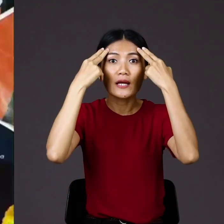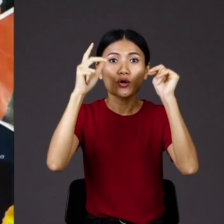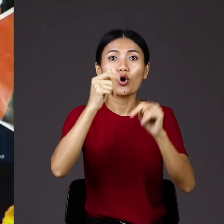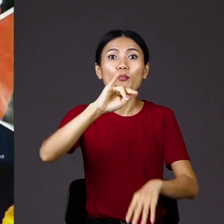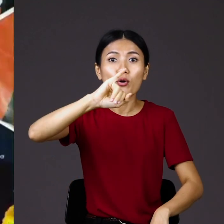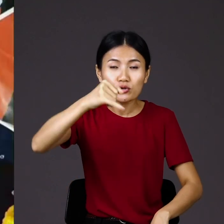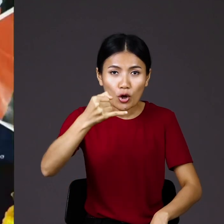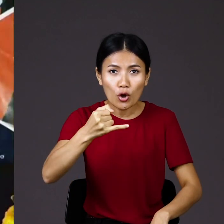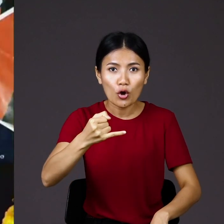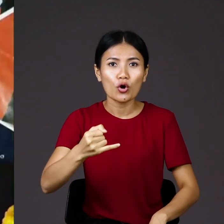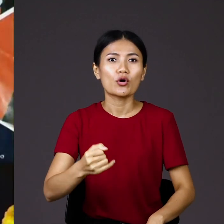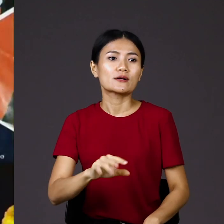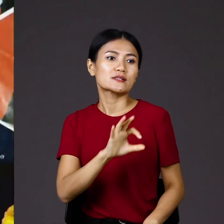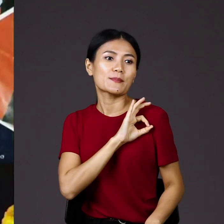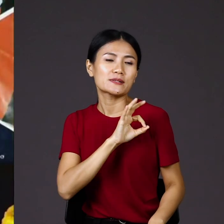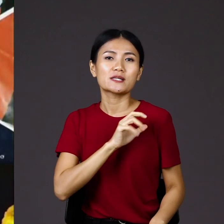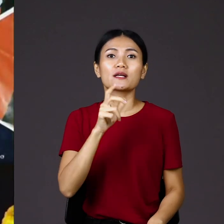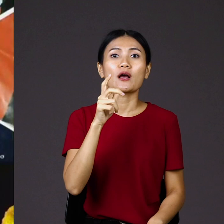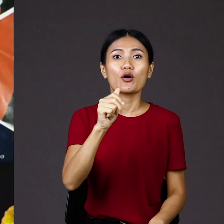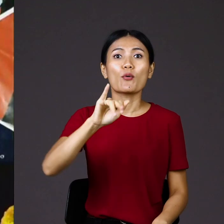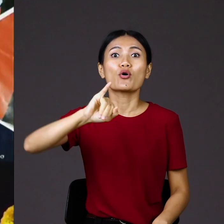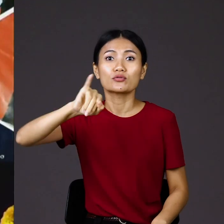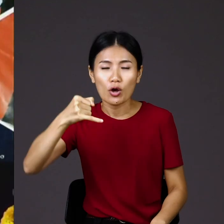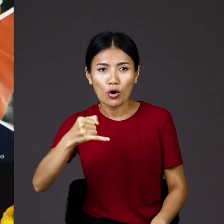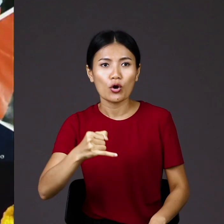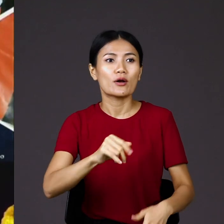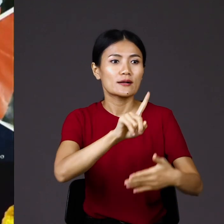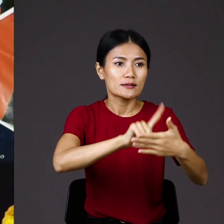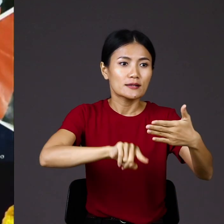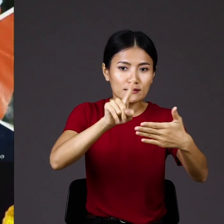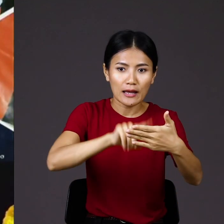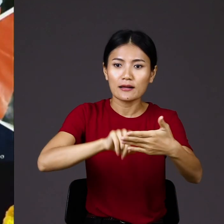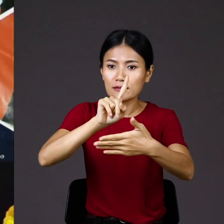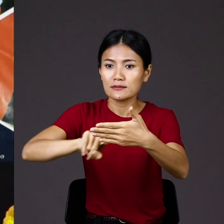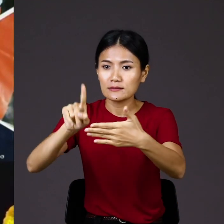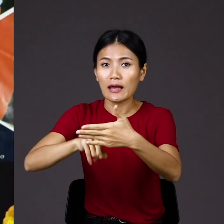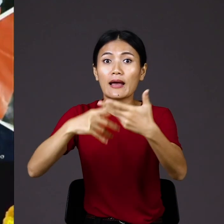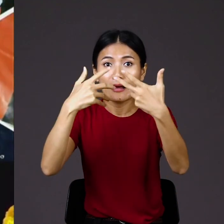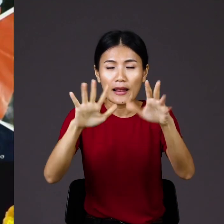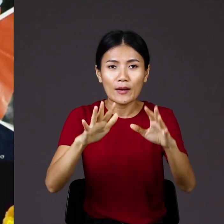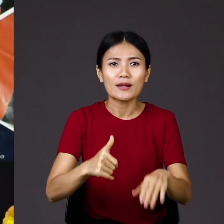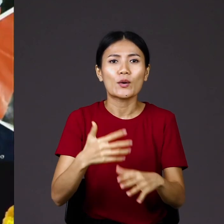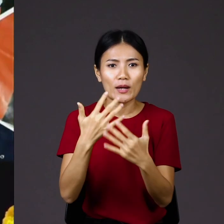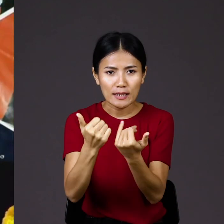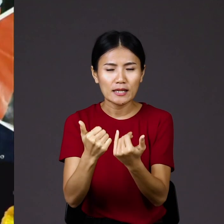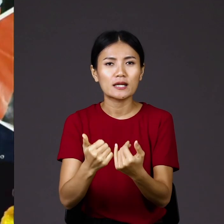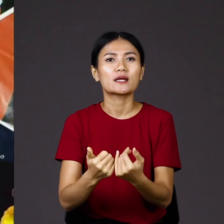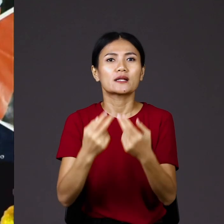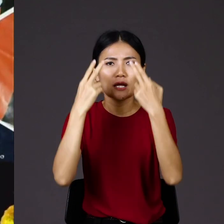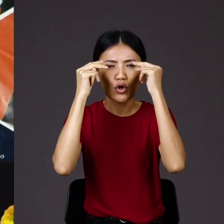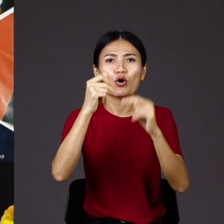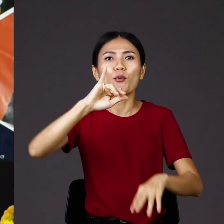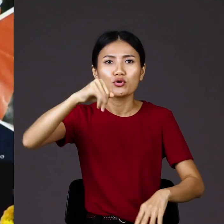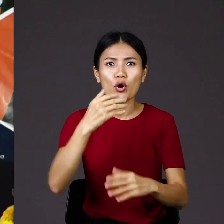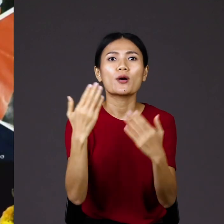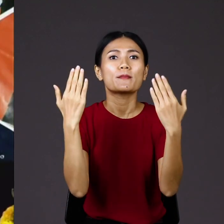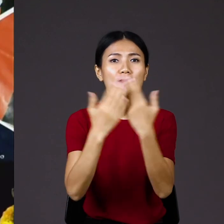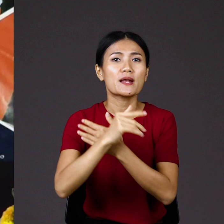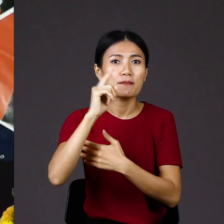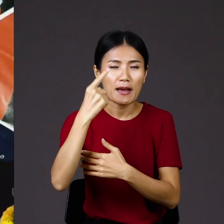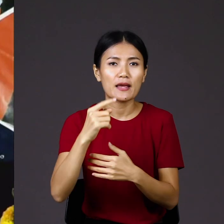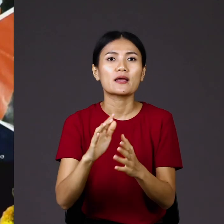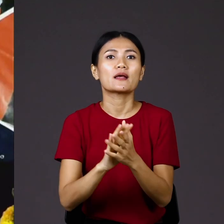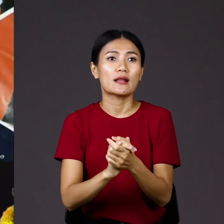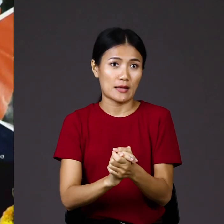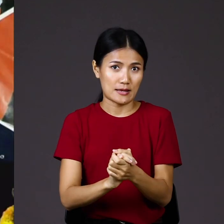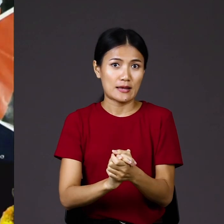ายกอบจและเลือกสจแล้วเราจะได้มีโอกาสเปลี่ยนนายกอบจ เปลี่ยนสจใหม่แล้วเราจะได้มีโอกาสเปลี่ยน